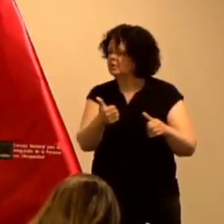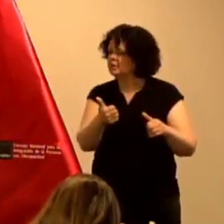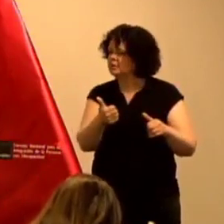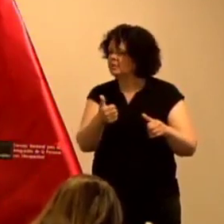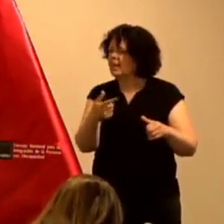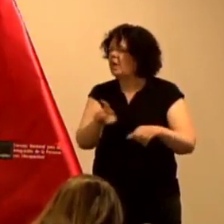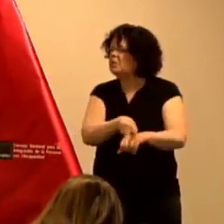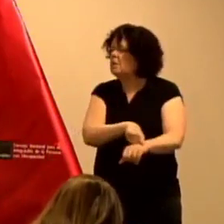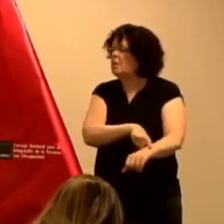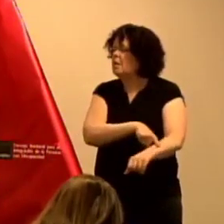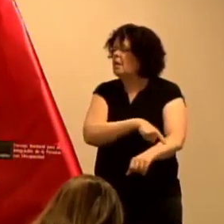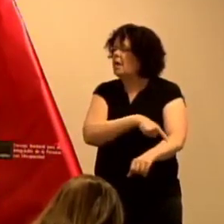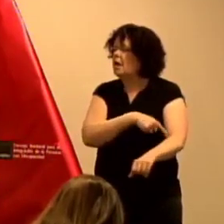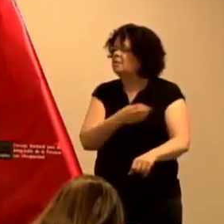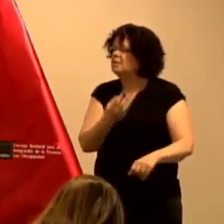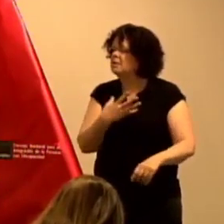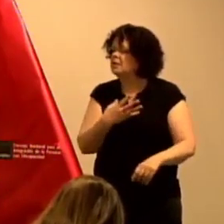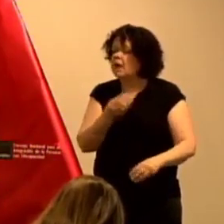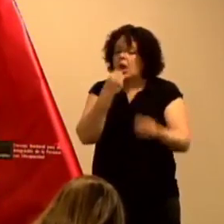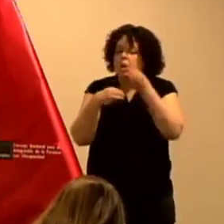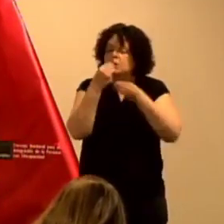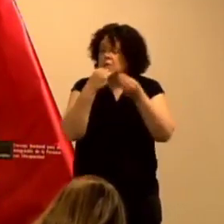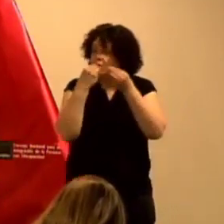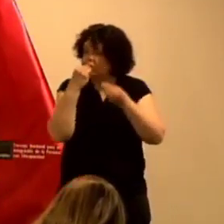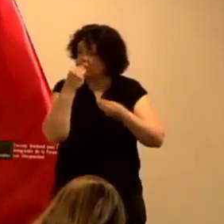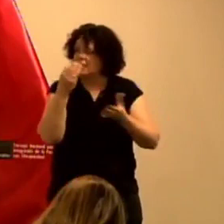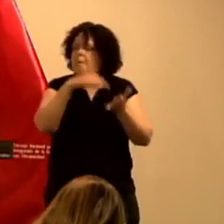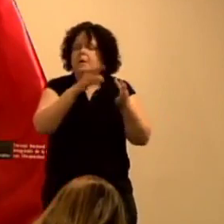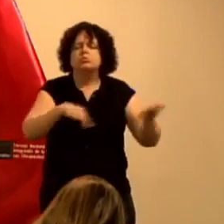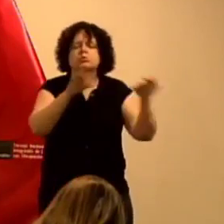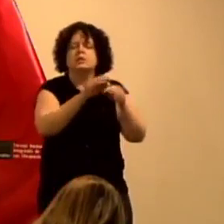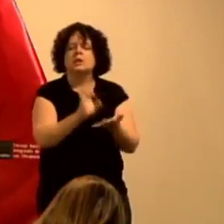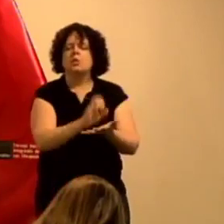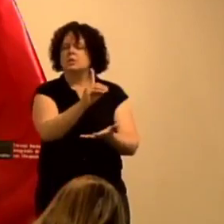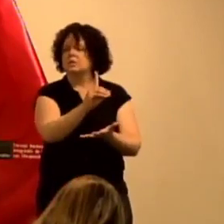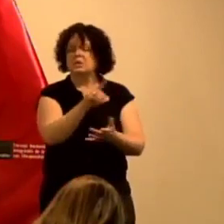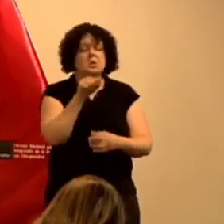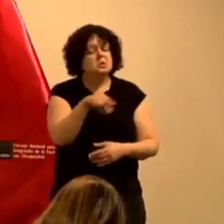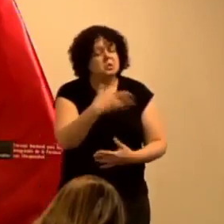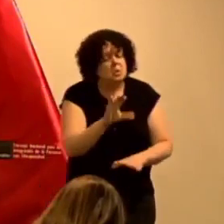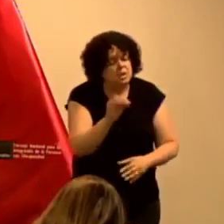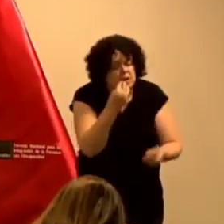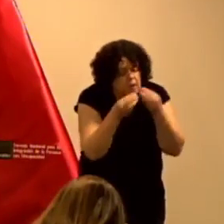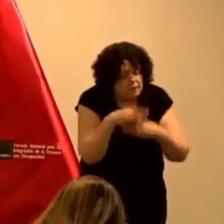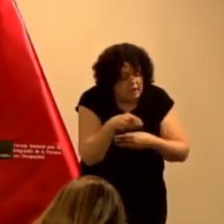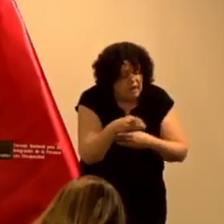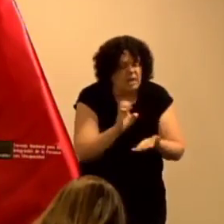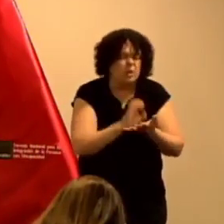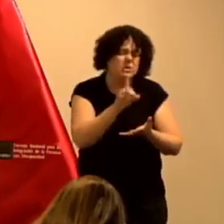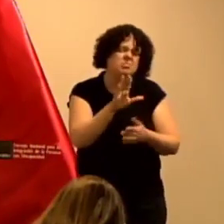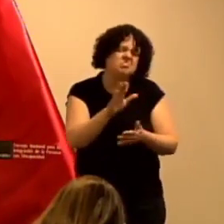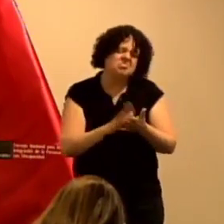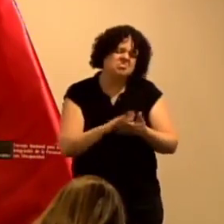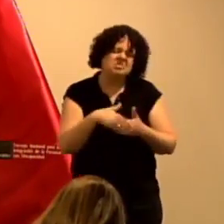que tradicionalmente siempre nos han dicho, ¿no? La alimentación es más importante que la educación, ¿no? Con tal que tenga que comer y vivir, bueno, la educación queda